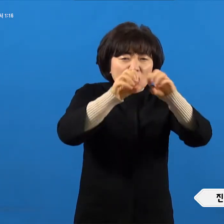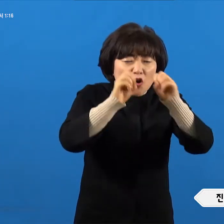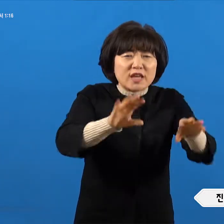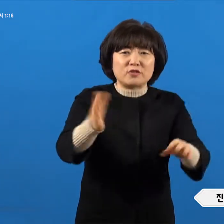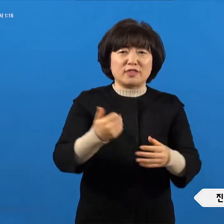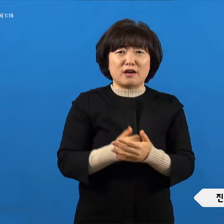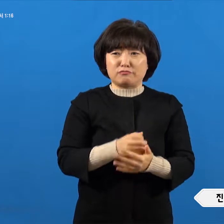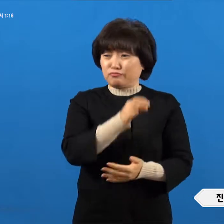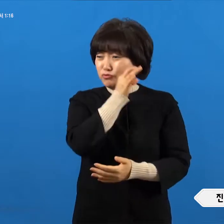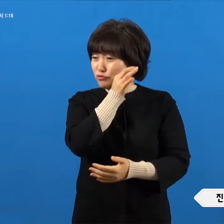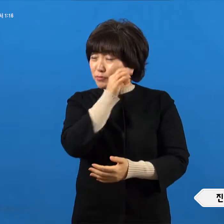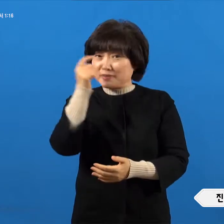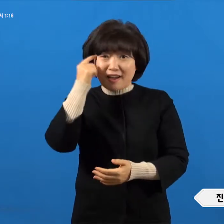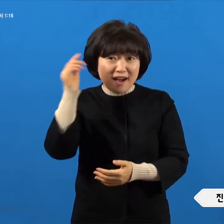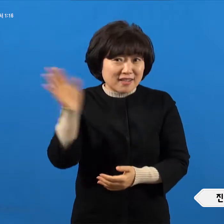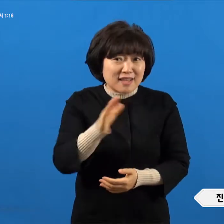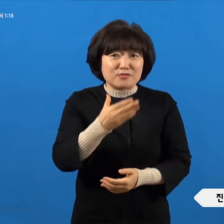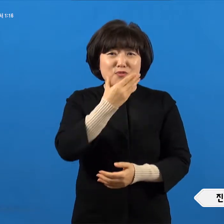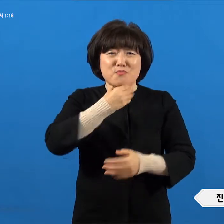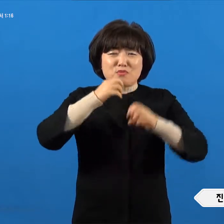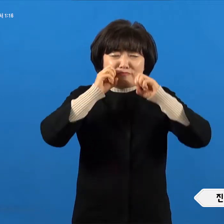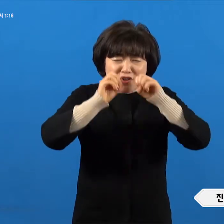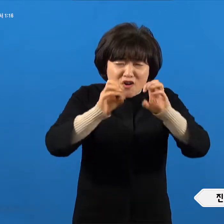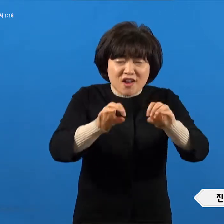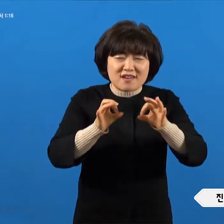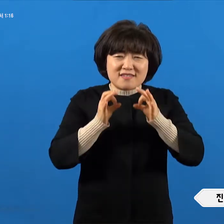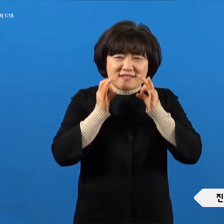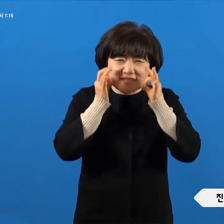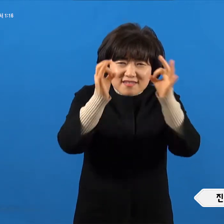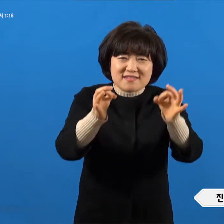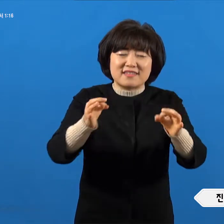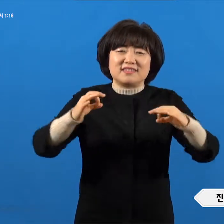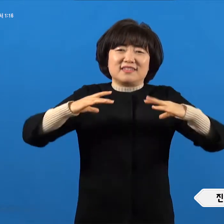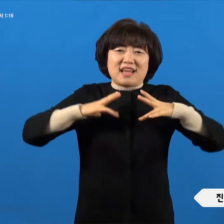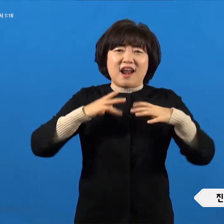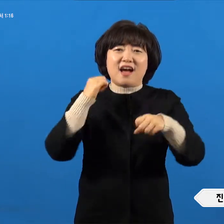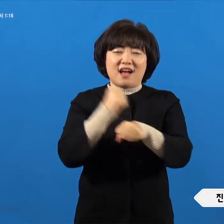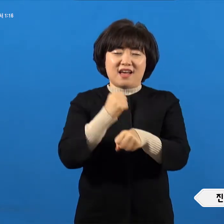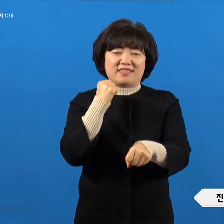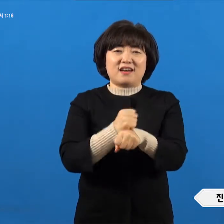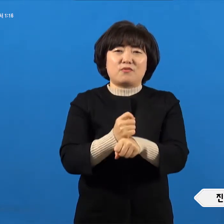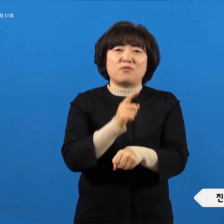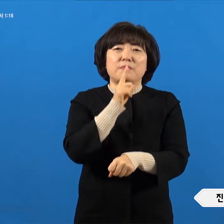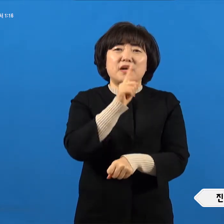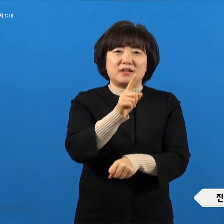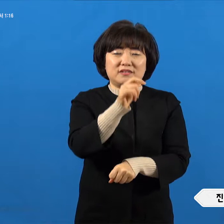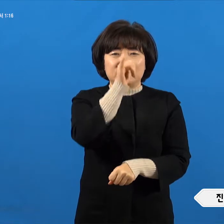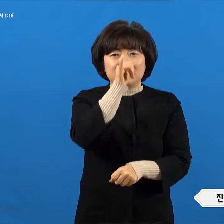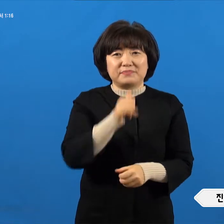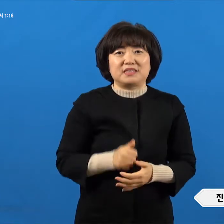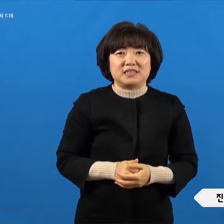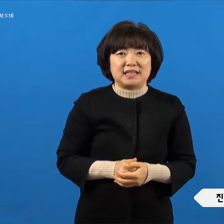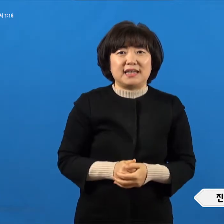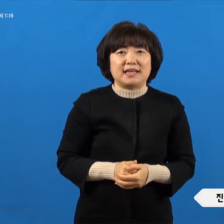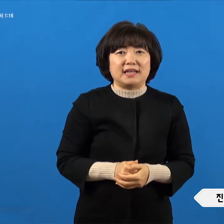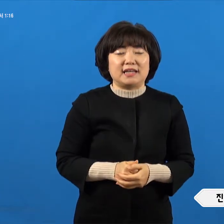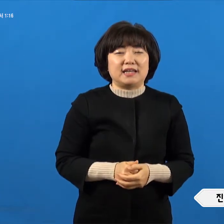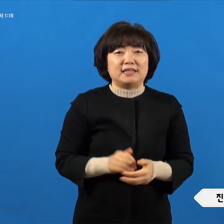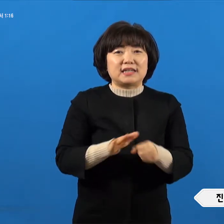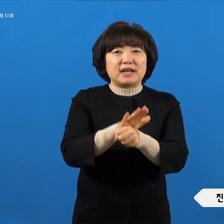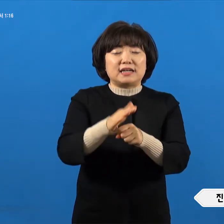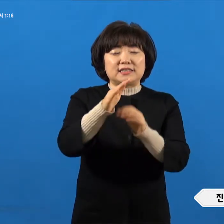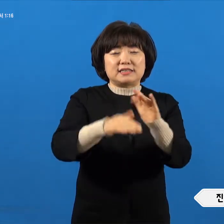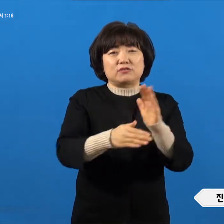부끄럽게 여길 수 없다고, 자랑하지 않을 수 없다고 그는 고백하고 있습니다.